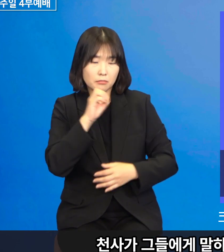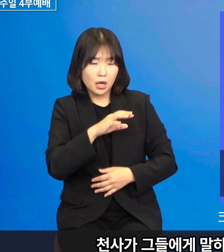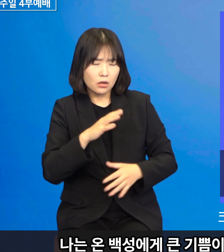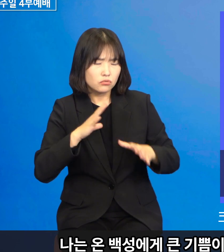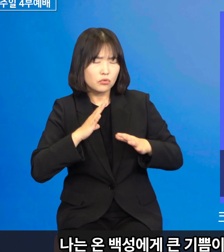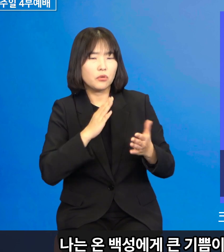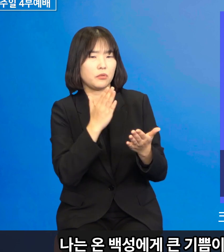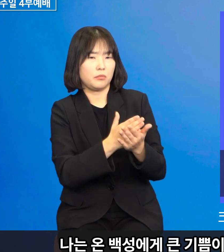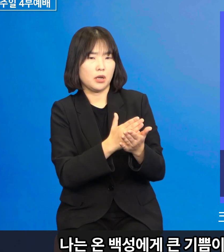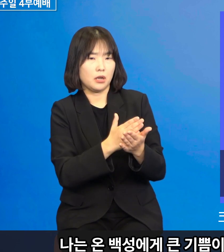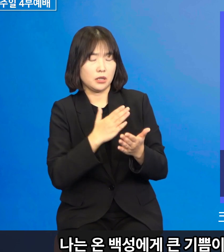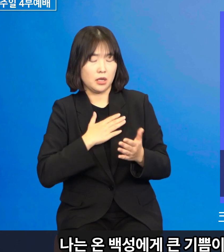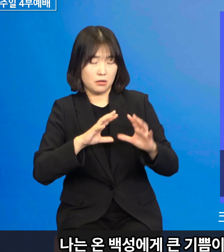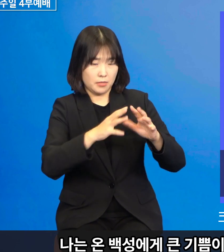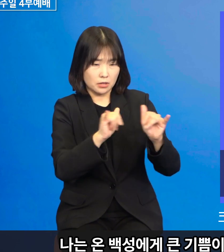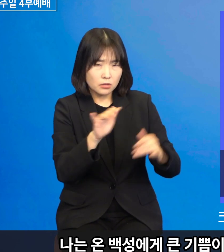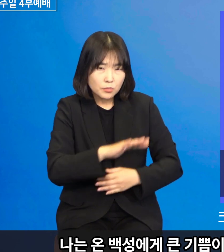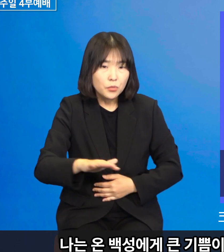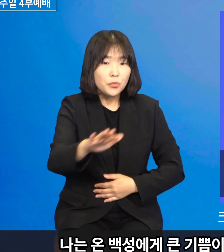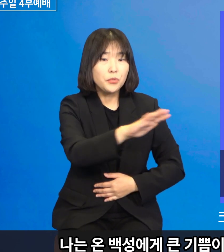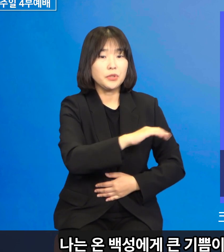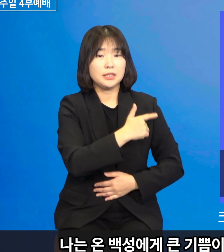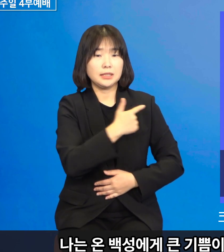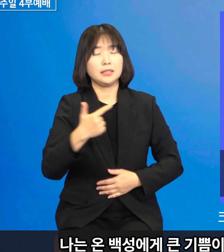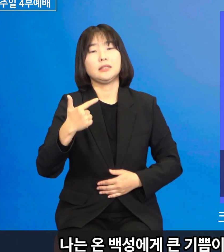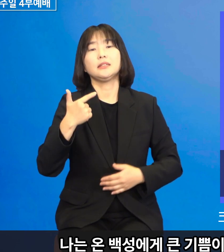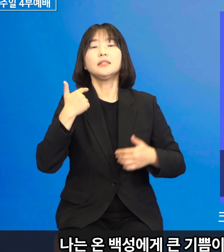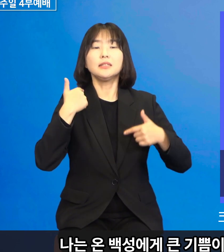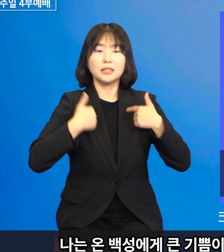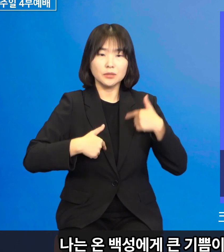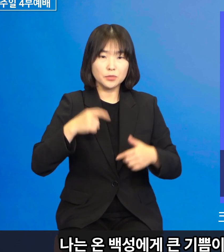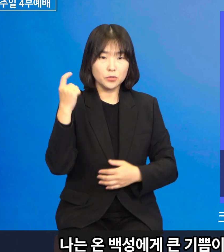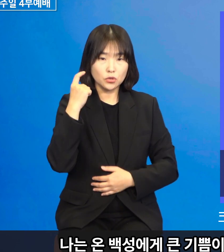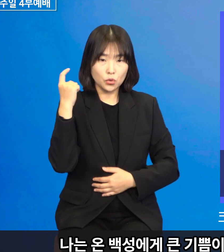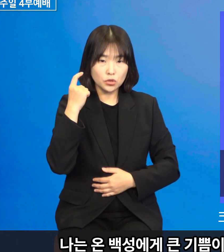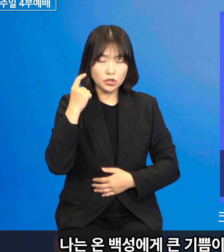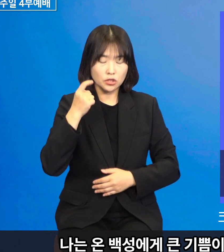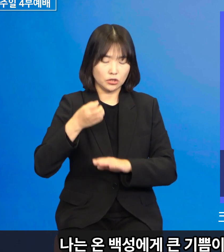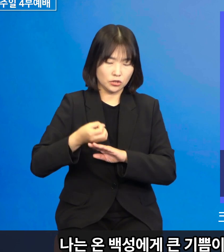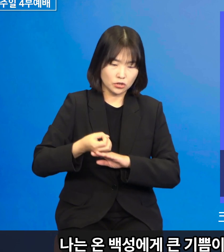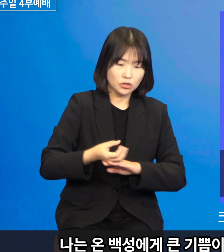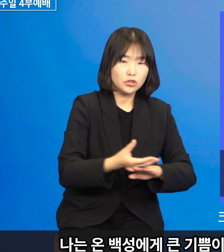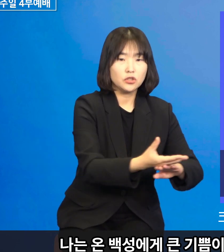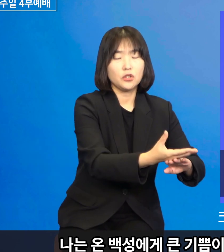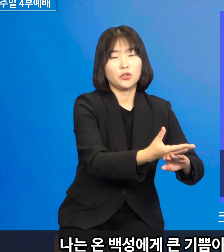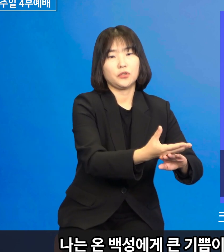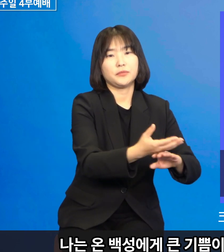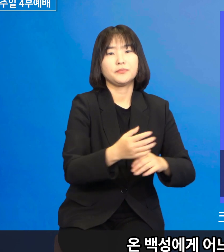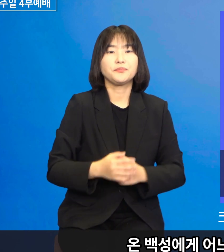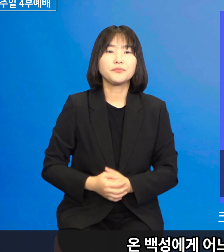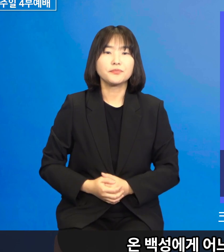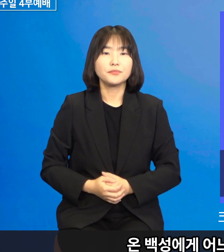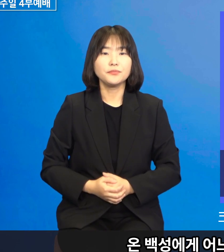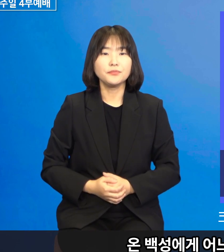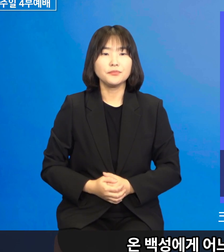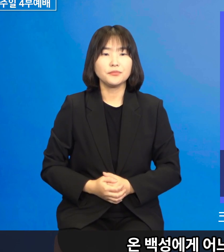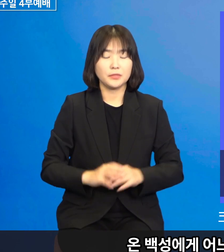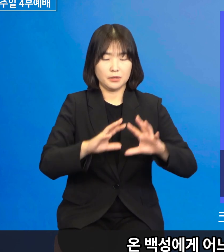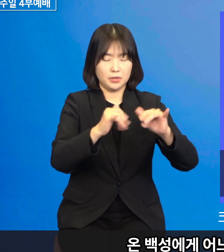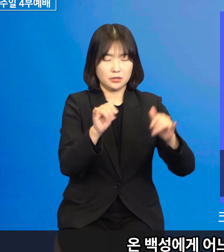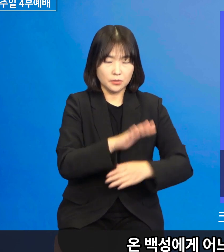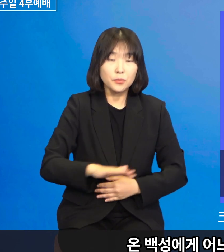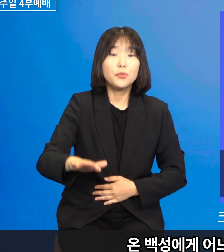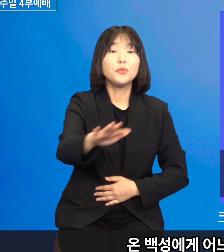말아라. 나는 온 백성에게 큰 기쁨이 되는 소식을 너희에게 전하여 준다. 온